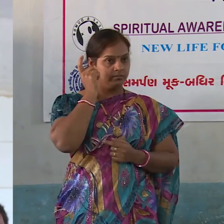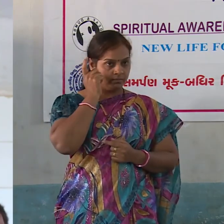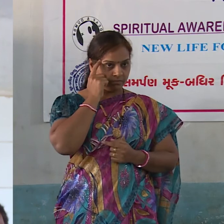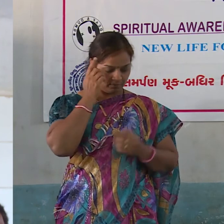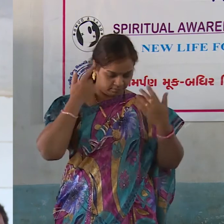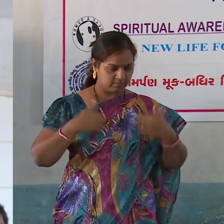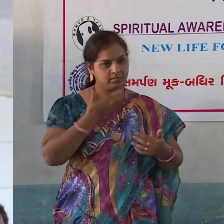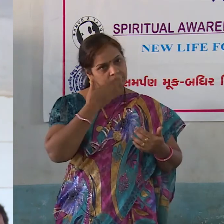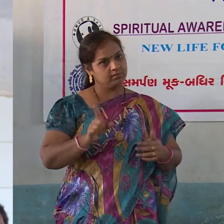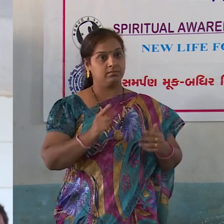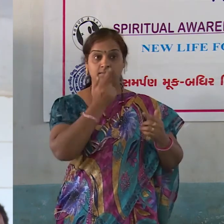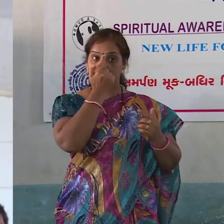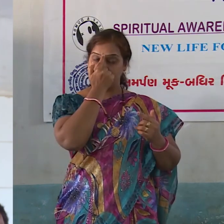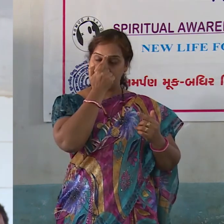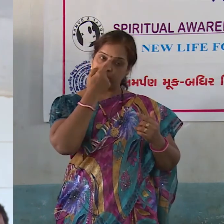शरीर विनाशी है।